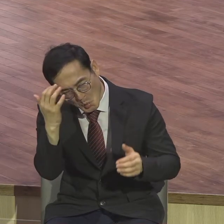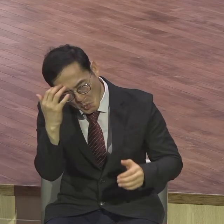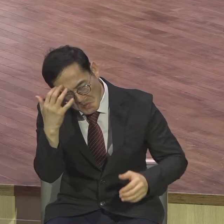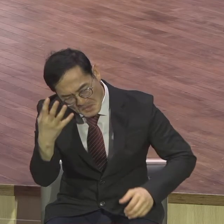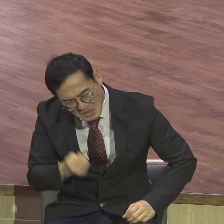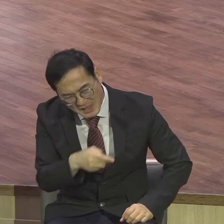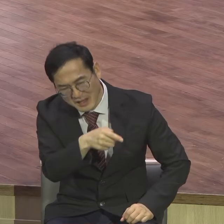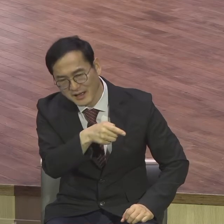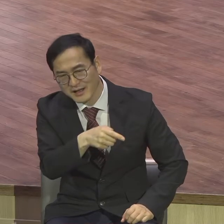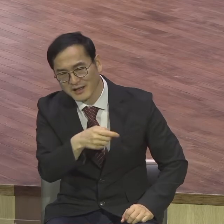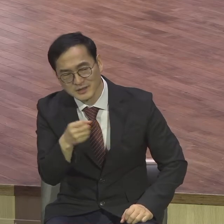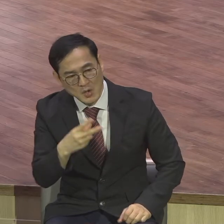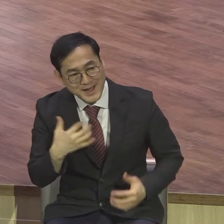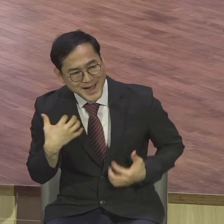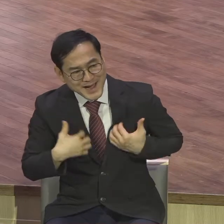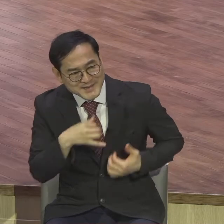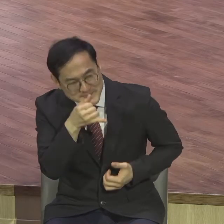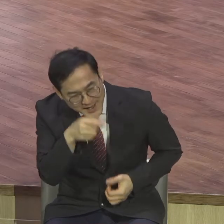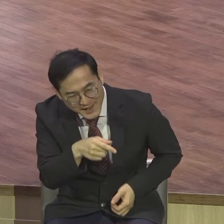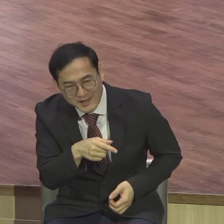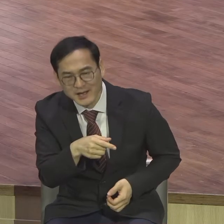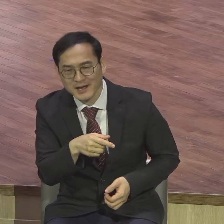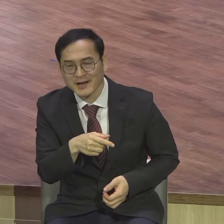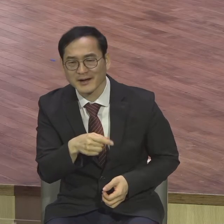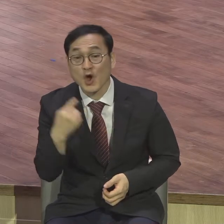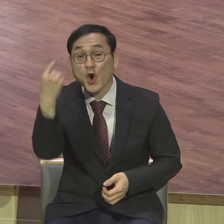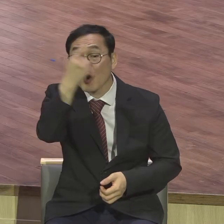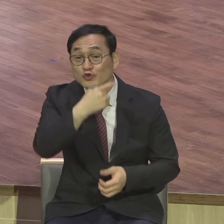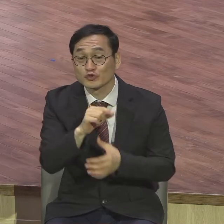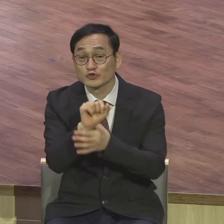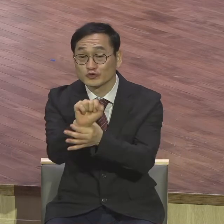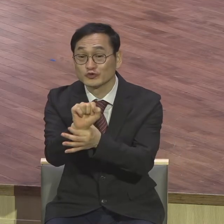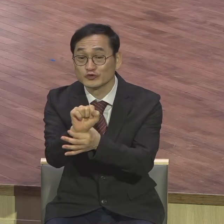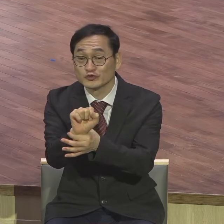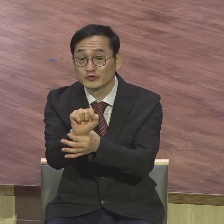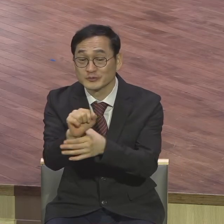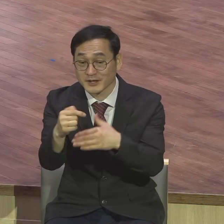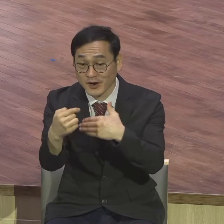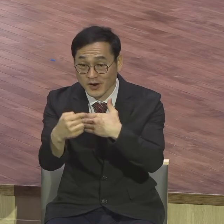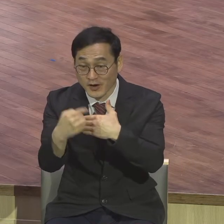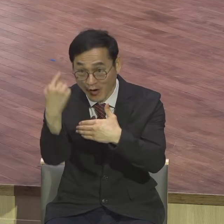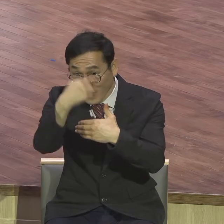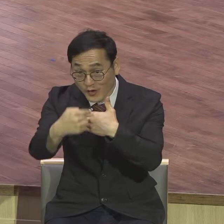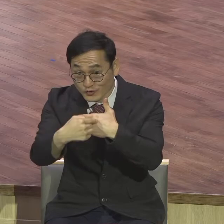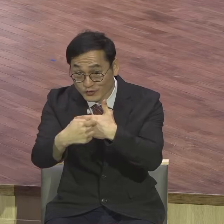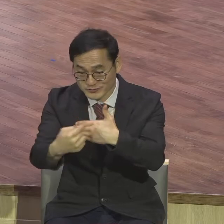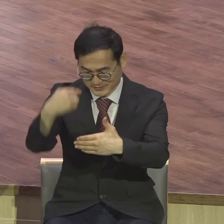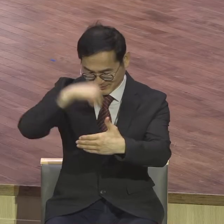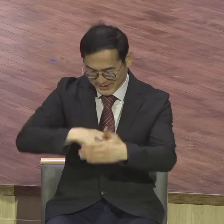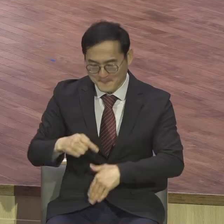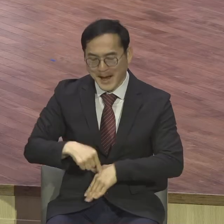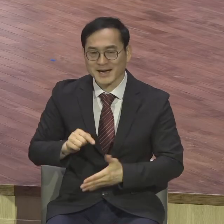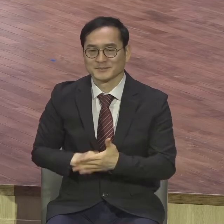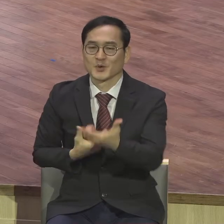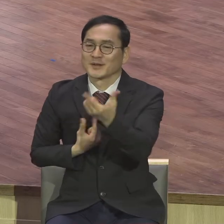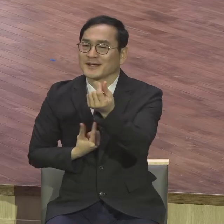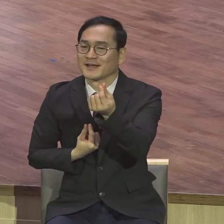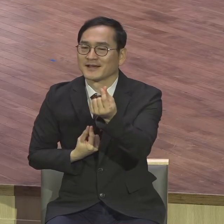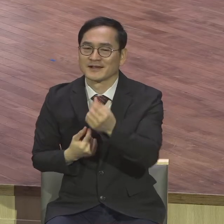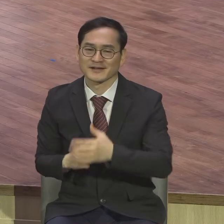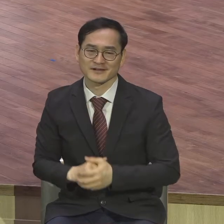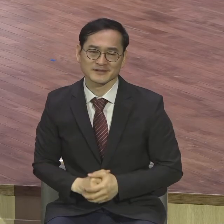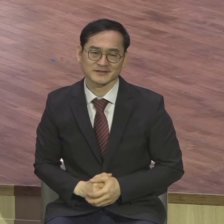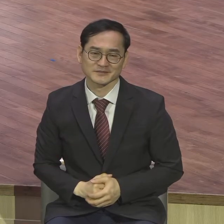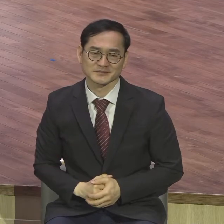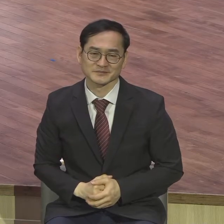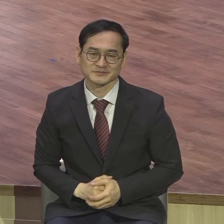그걸 다 보인다니까요. 그 내면이 그대로 얼굴이 마음의 창이라 하잖아요. 뭐 인상 좋다 안 좋다 잘났다 못났다